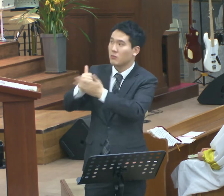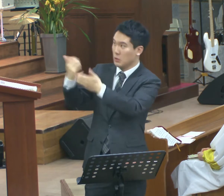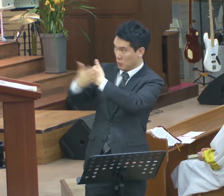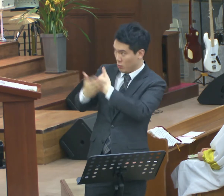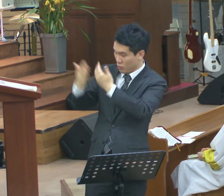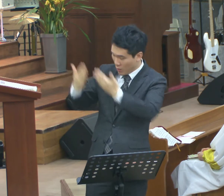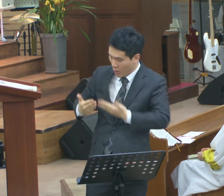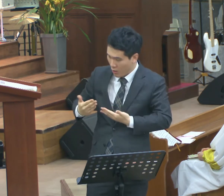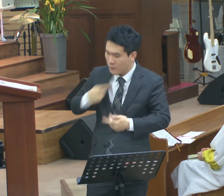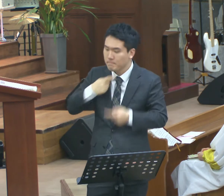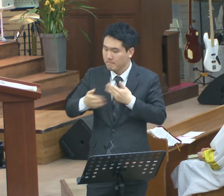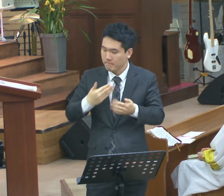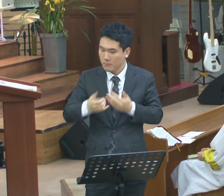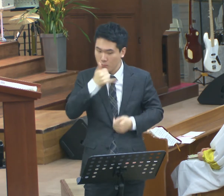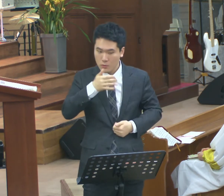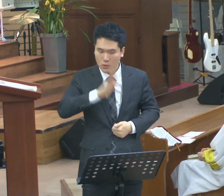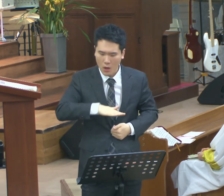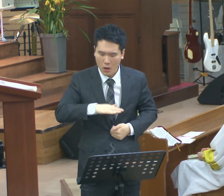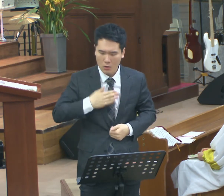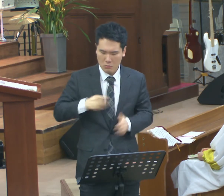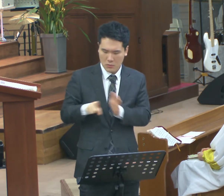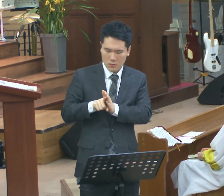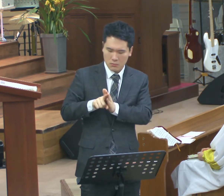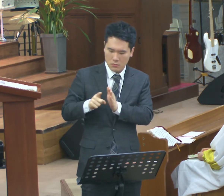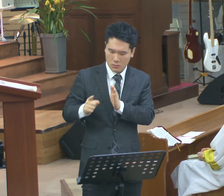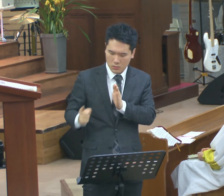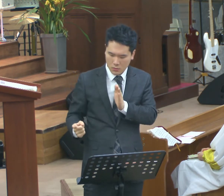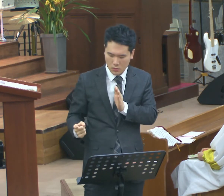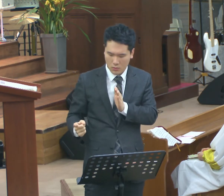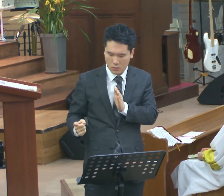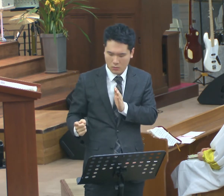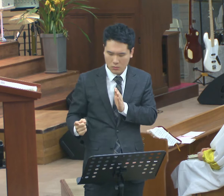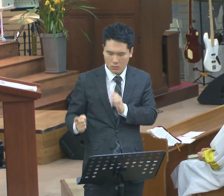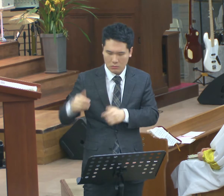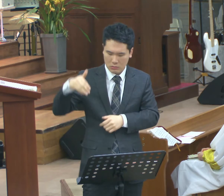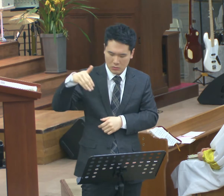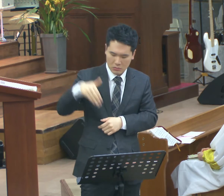사람이 되는 거예요. 이것이 기적의 약점이에요.